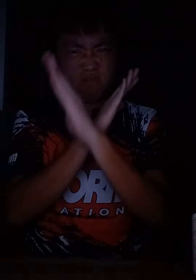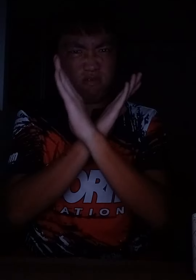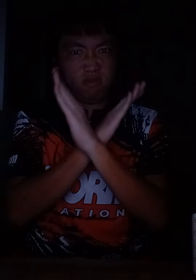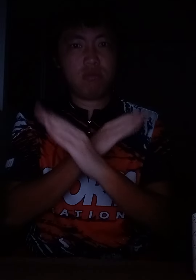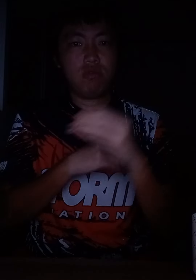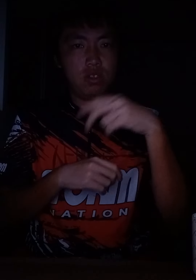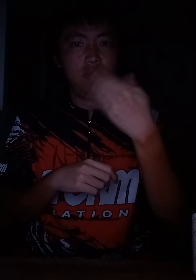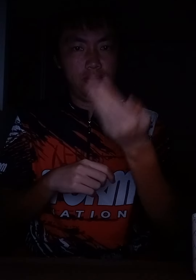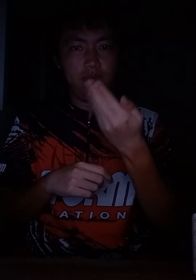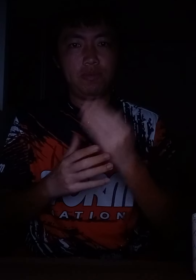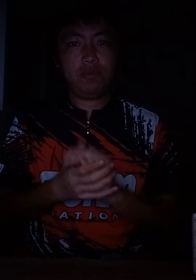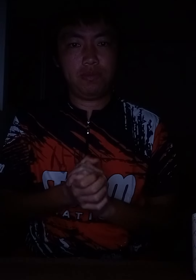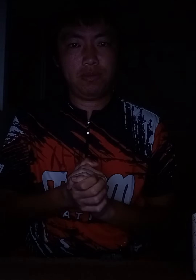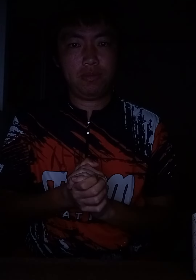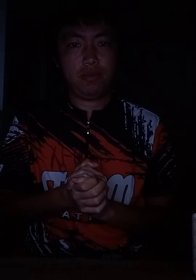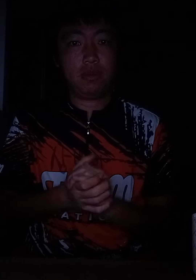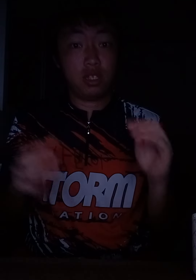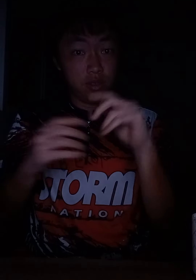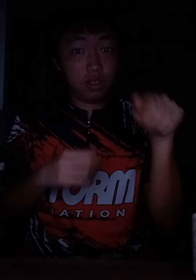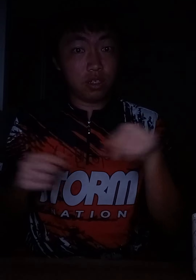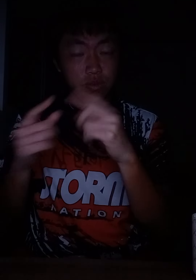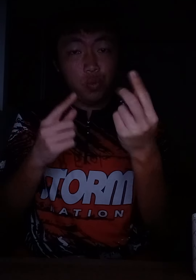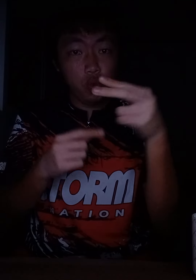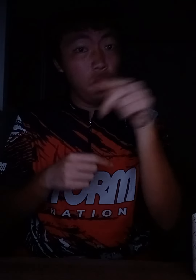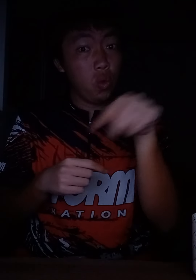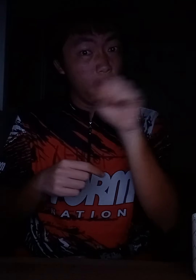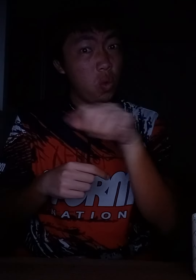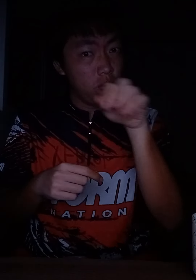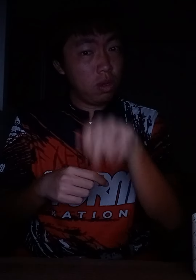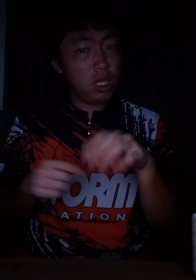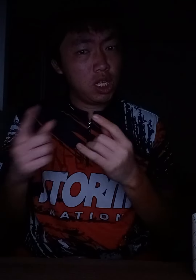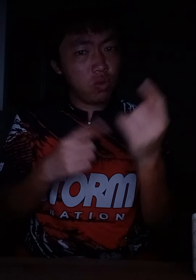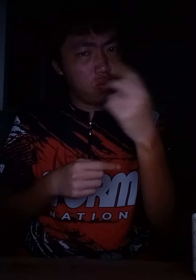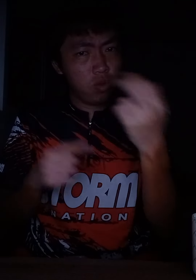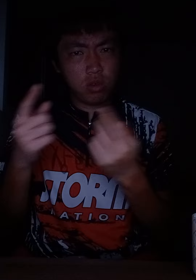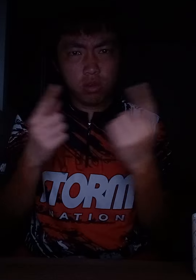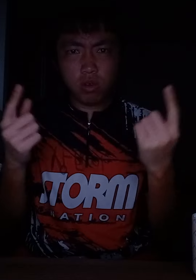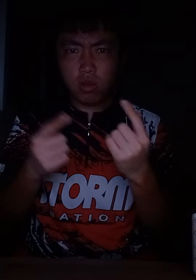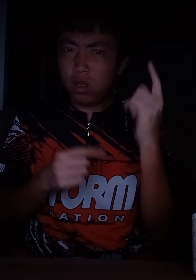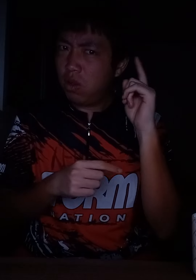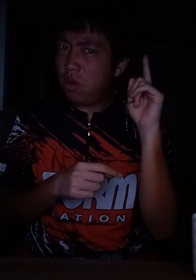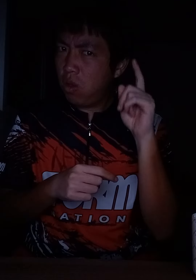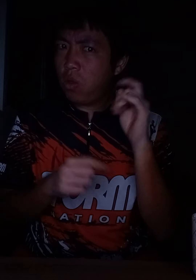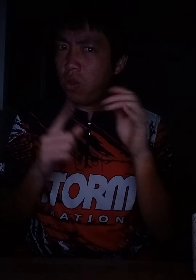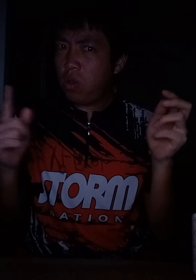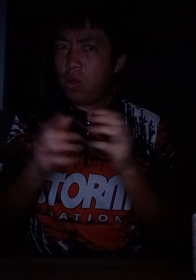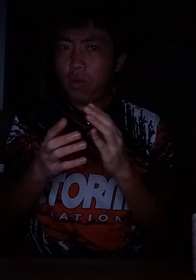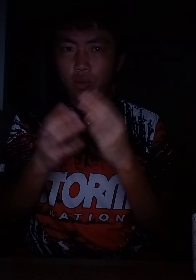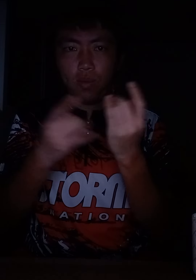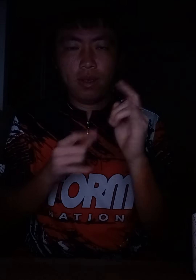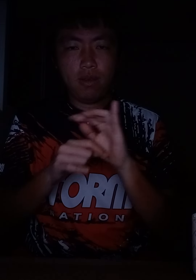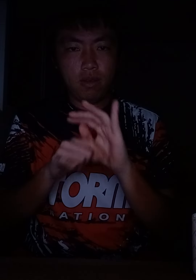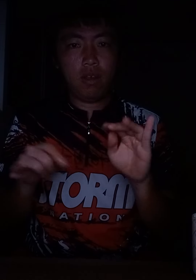못했다고 밝혔습니다. 다만 피고인의 정신질환이 범행에 영향을 미친 것으로 보인다는 점을 고려했다고 양형